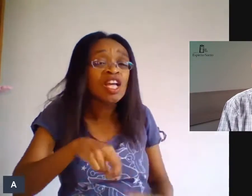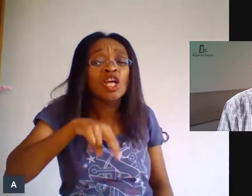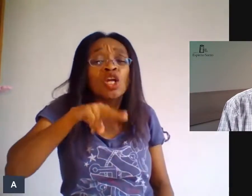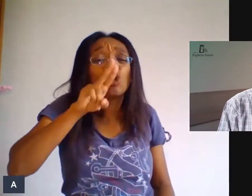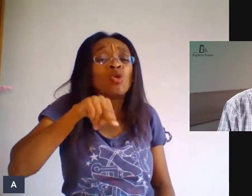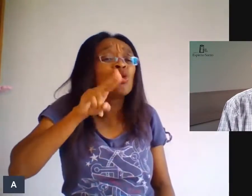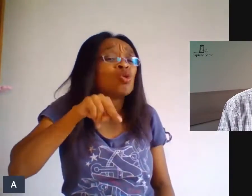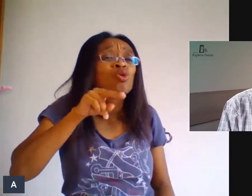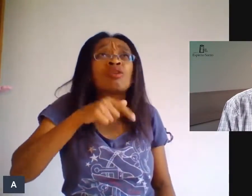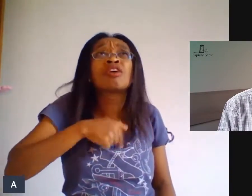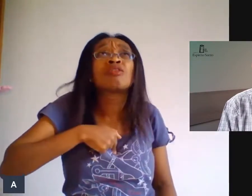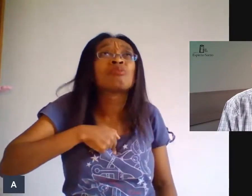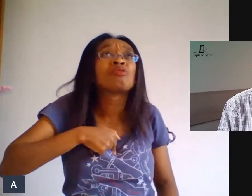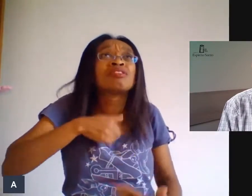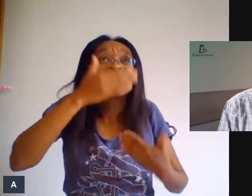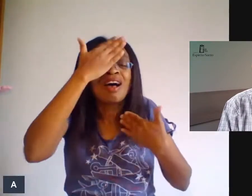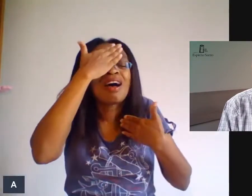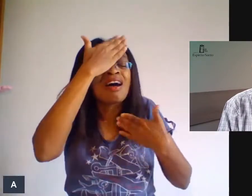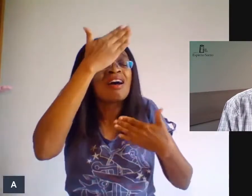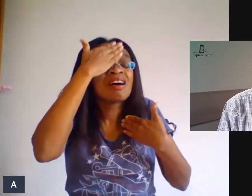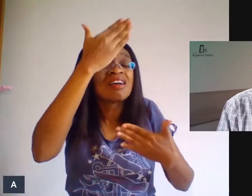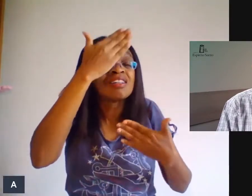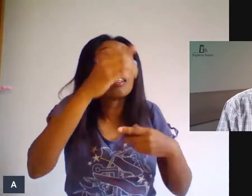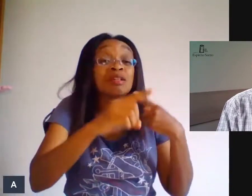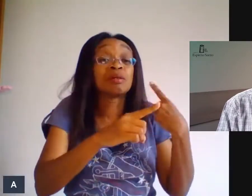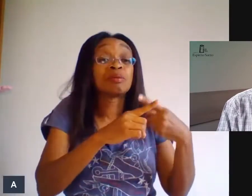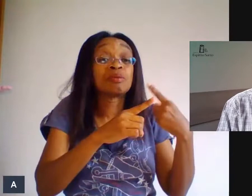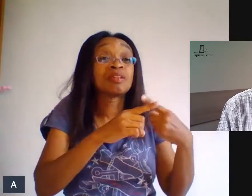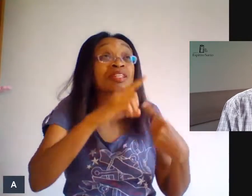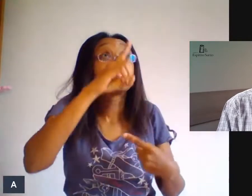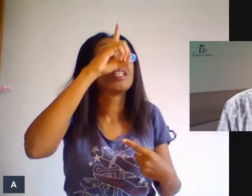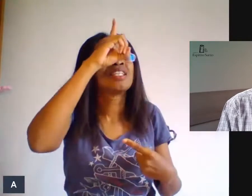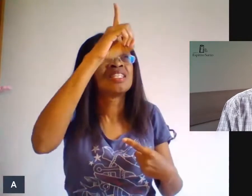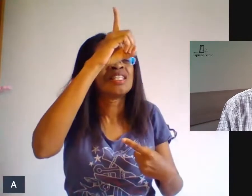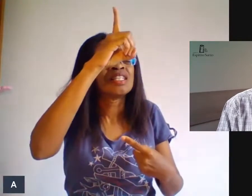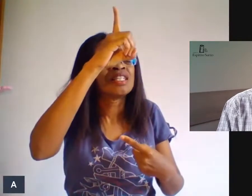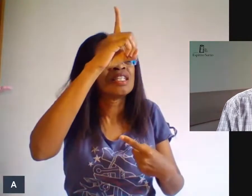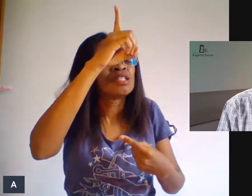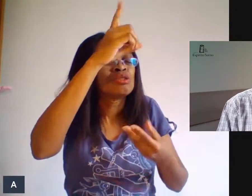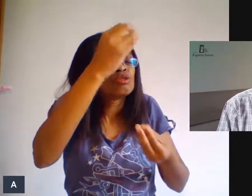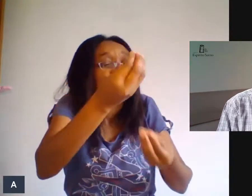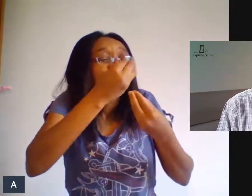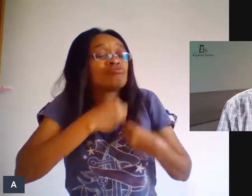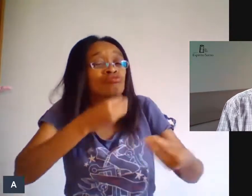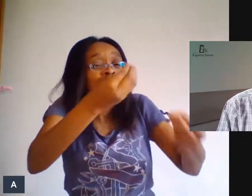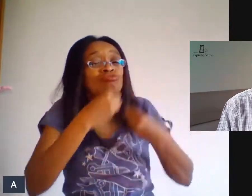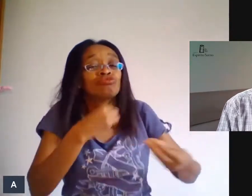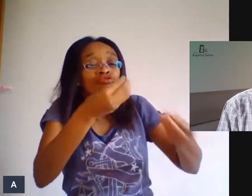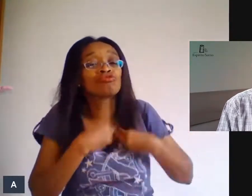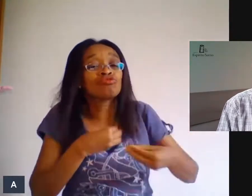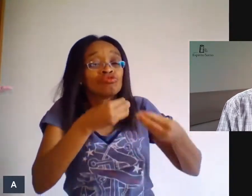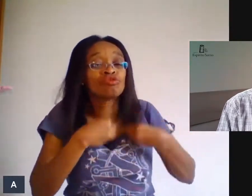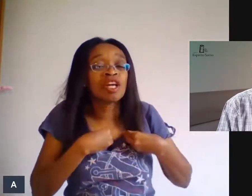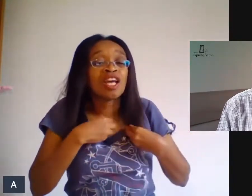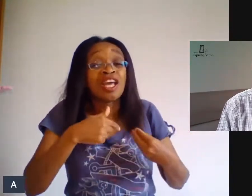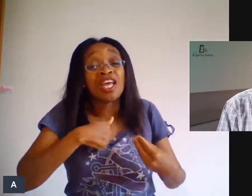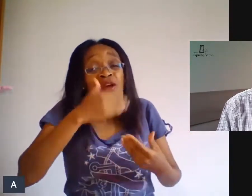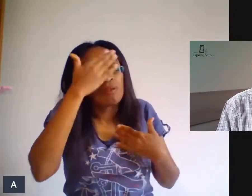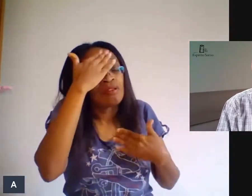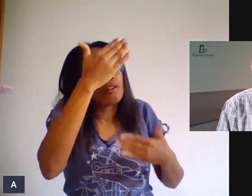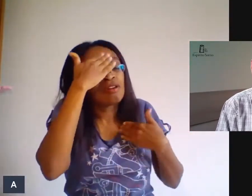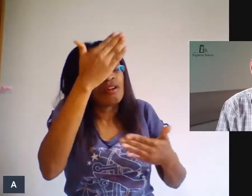devolver a Deus tudo que Ele faz por nós. Quanto mais coisa você fizer em benefício do seu